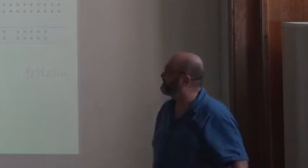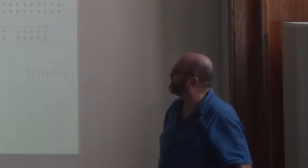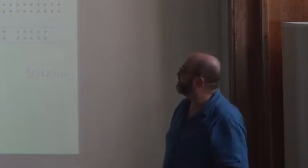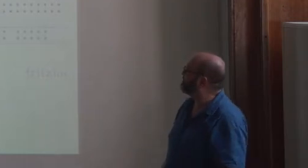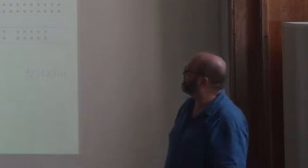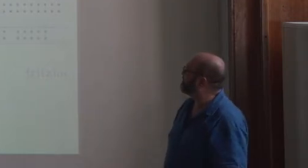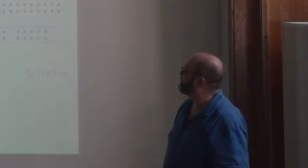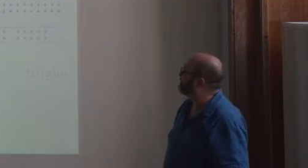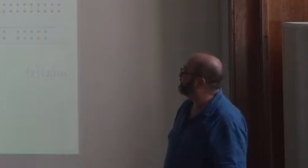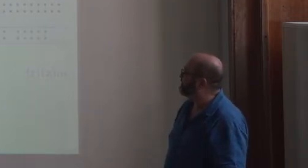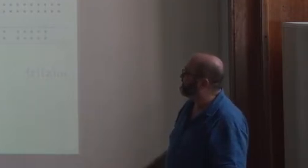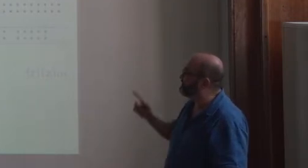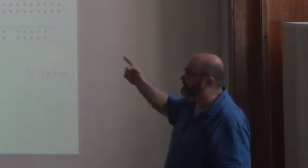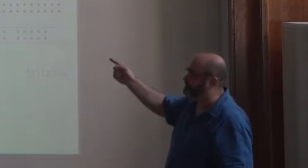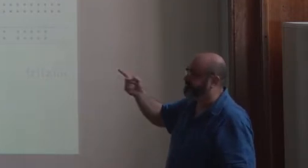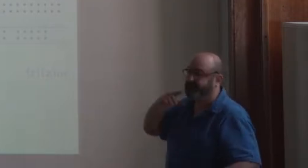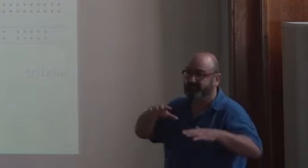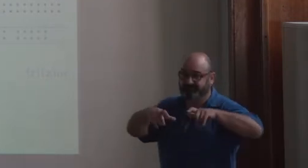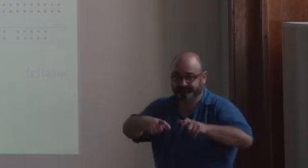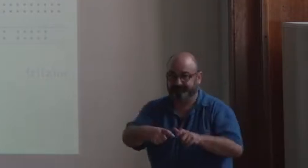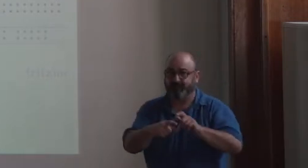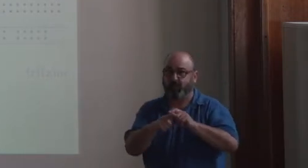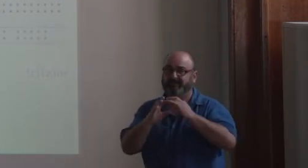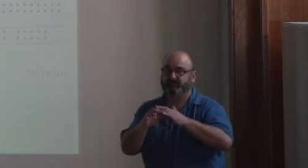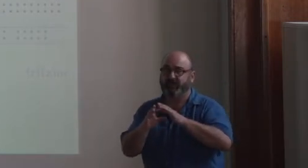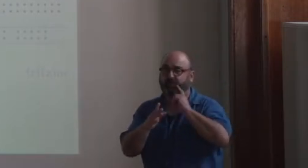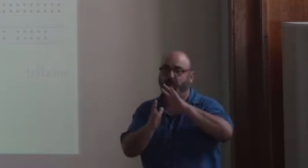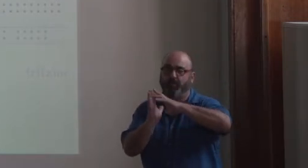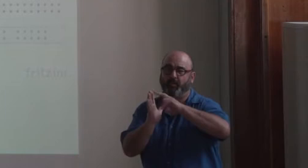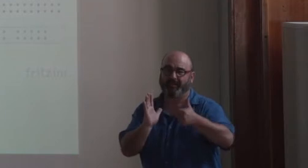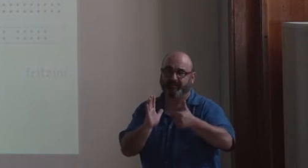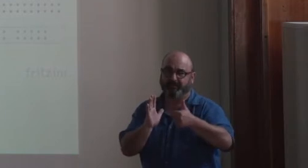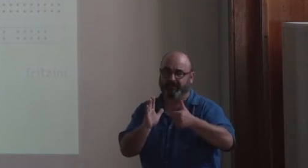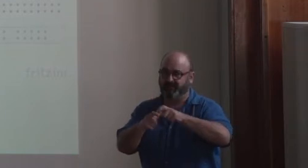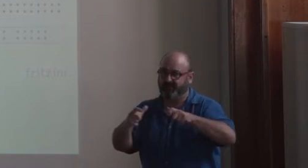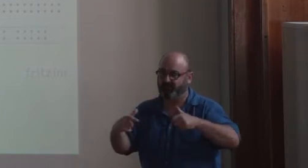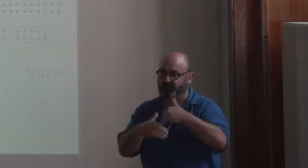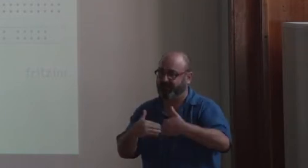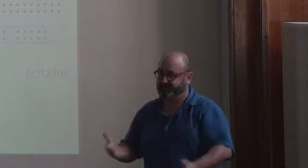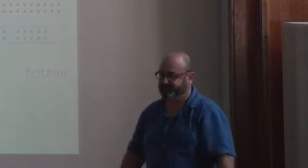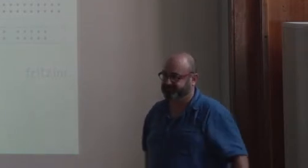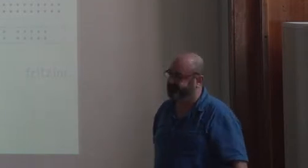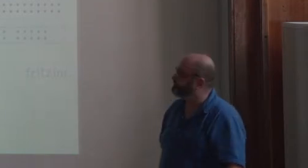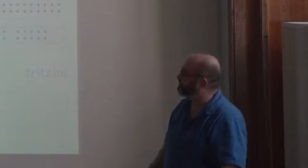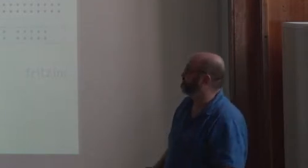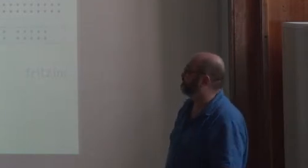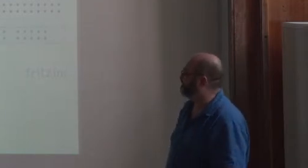microcontrôleur. C'est en général comme ça qu'on va structurer un circuit de prototypage sur une planche à pain.